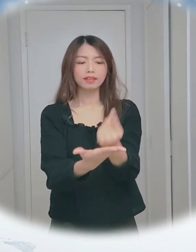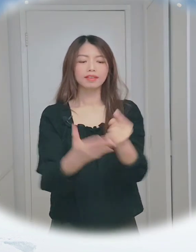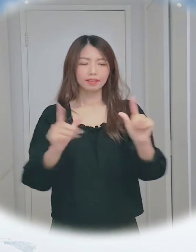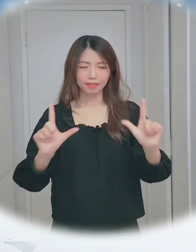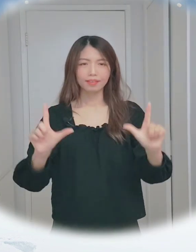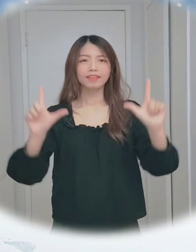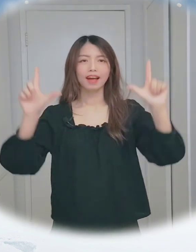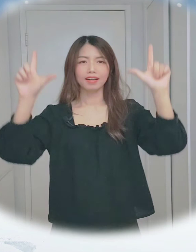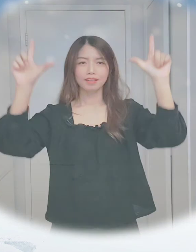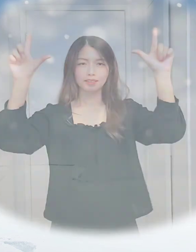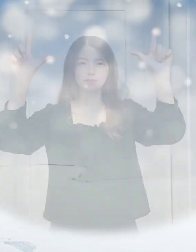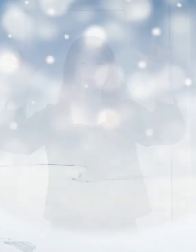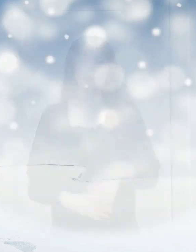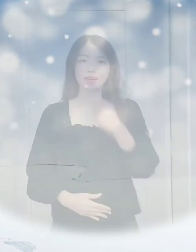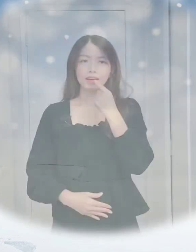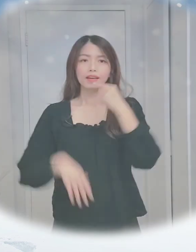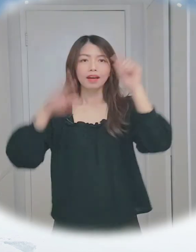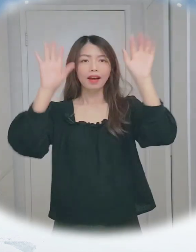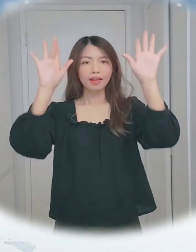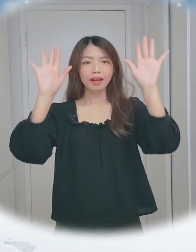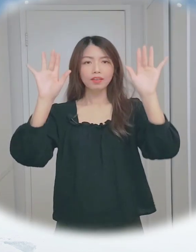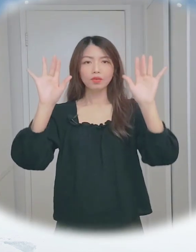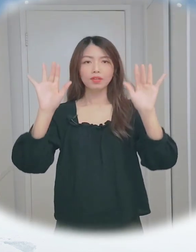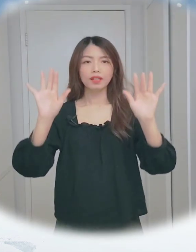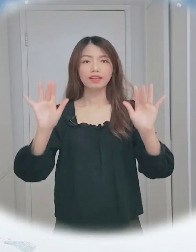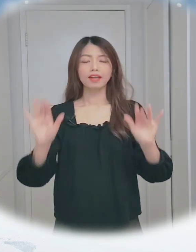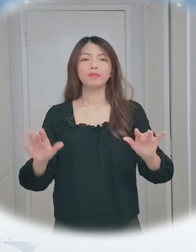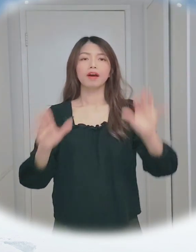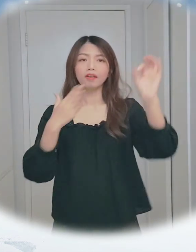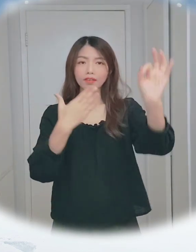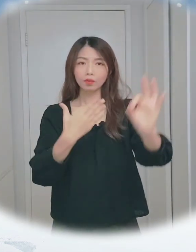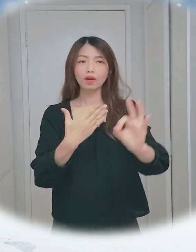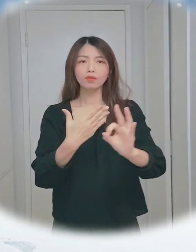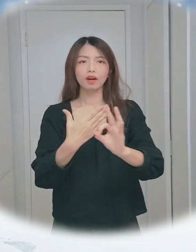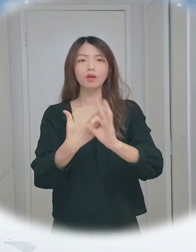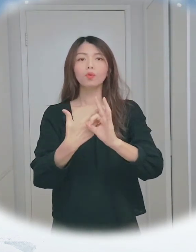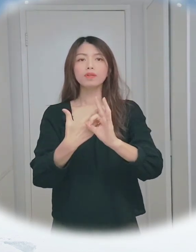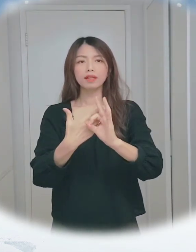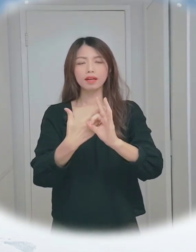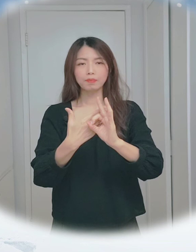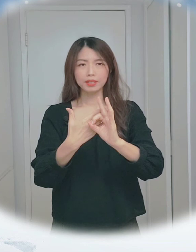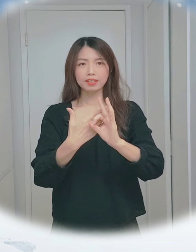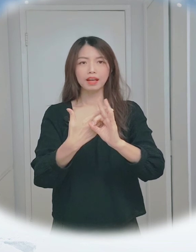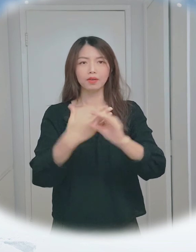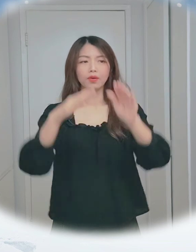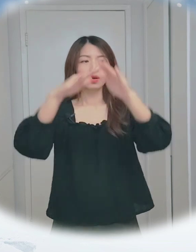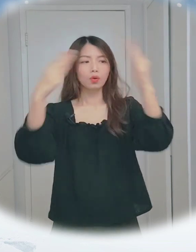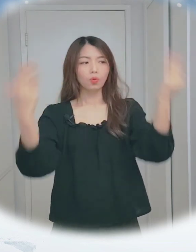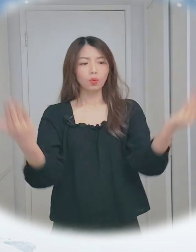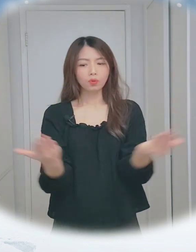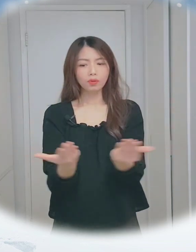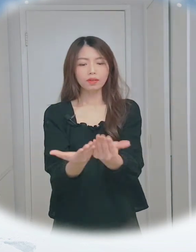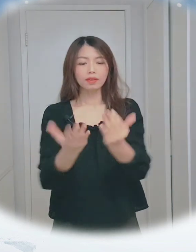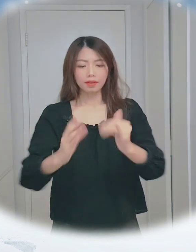오신 날 하얀 눈이 내리면 똑같고요. 온 세상에 빛이 나요.